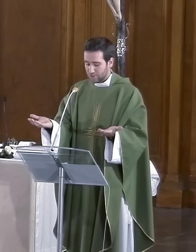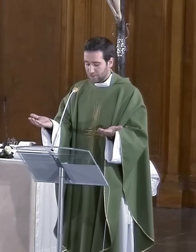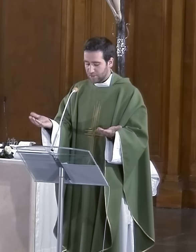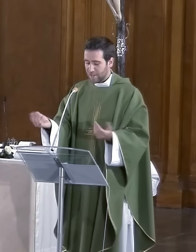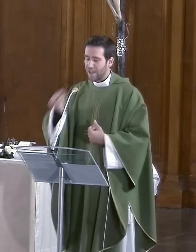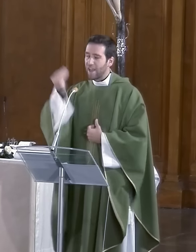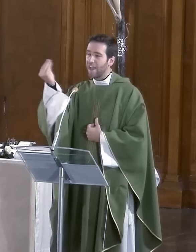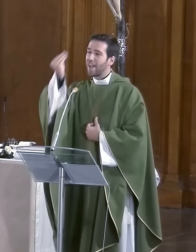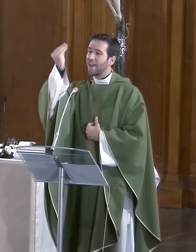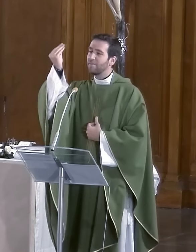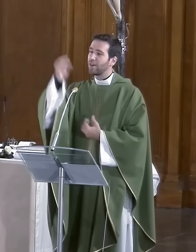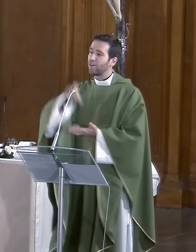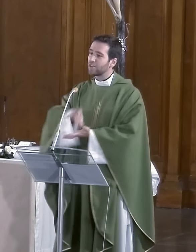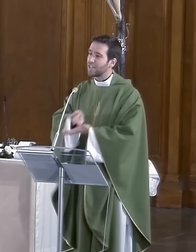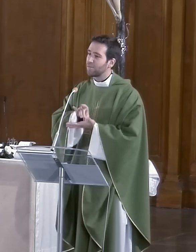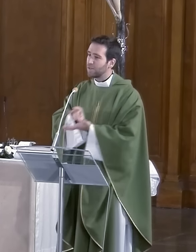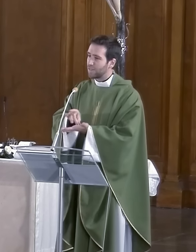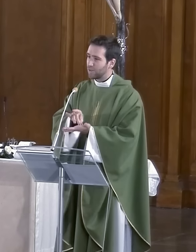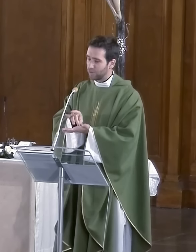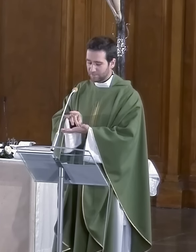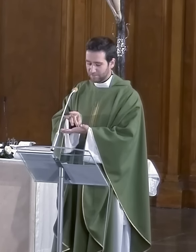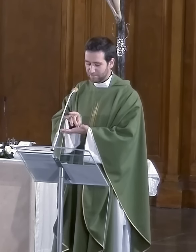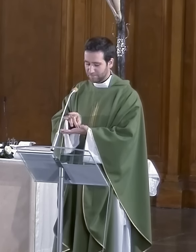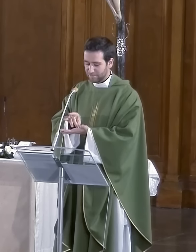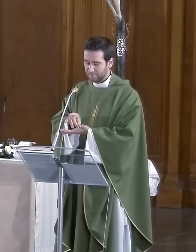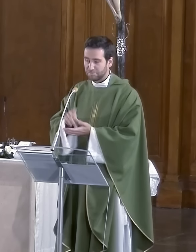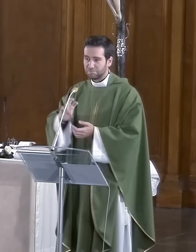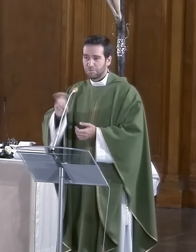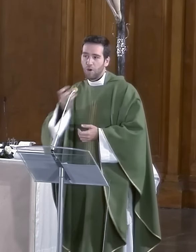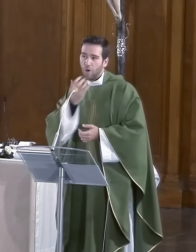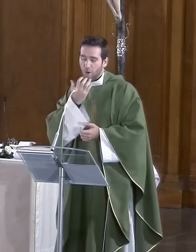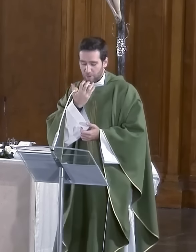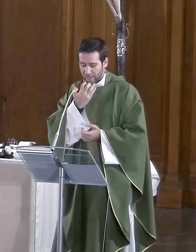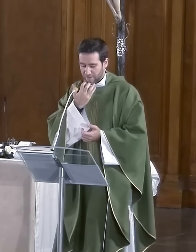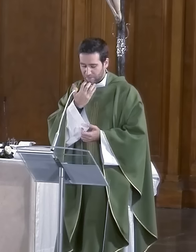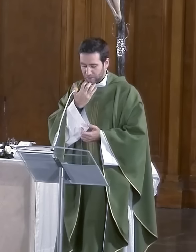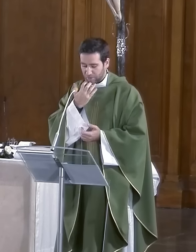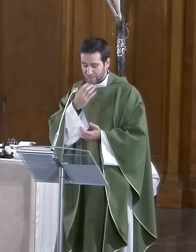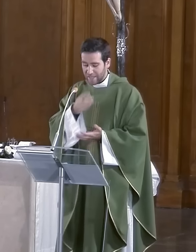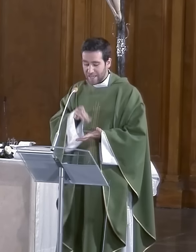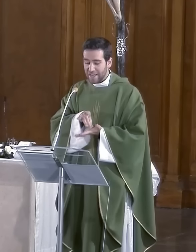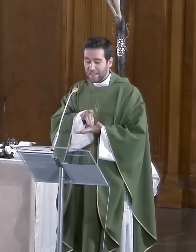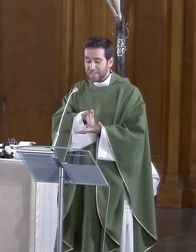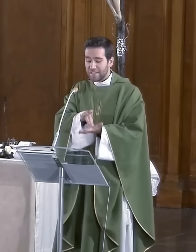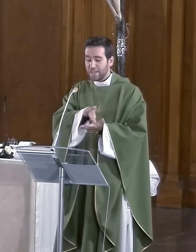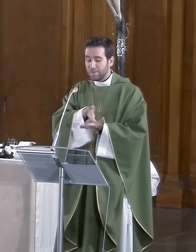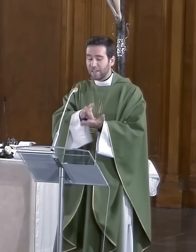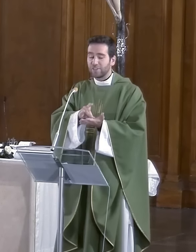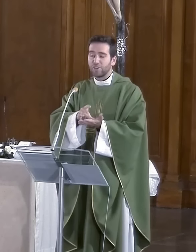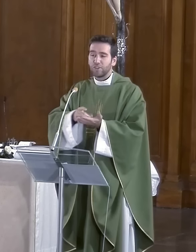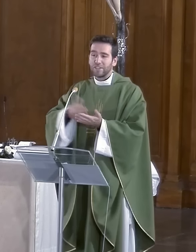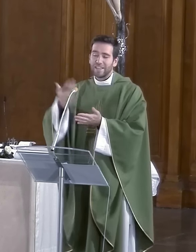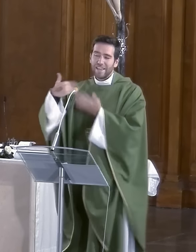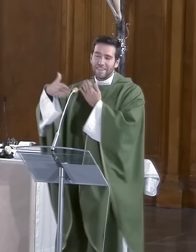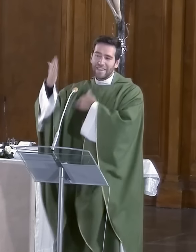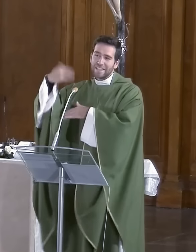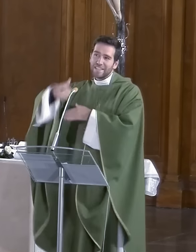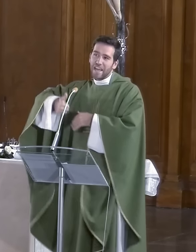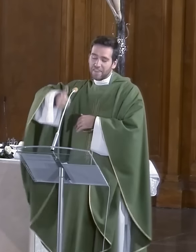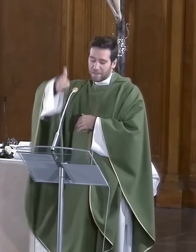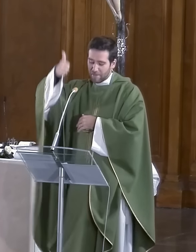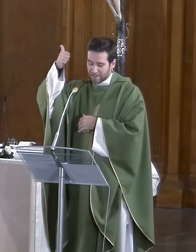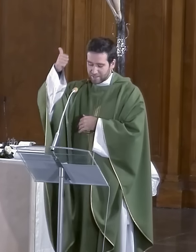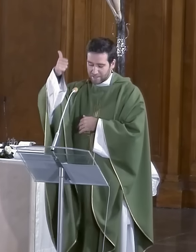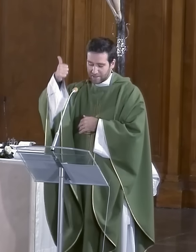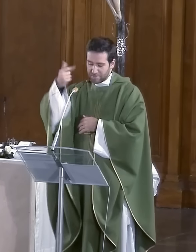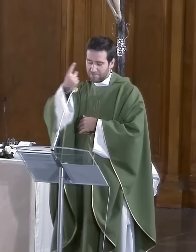«Ofrecemos el mejor servicio»? O, por ejemplo, «Sirviendo desde